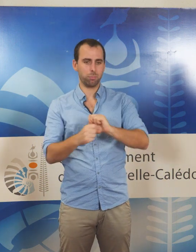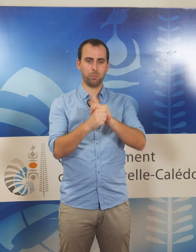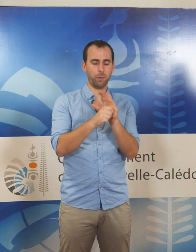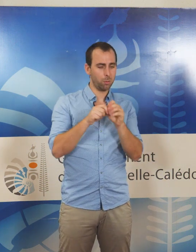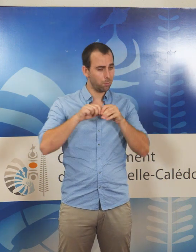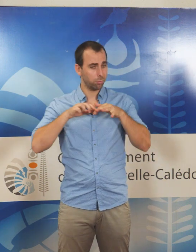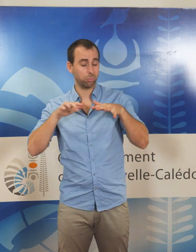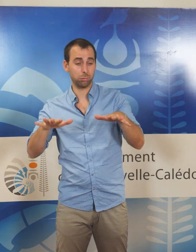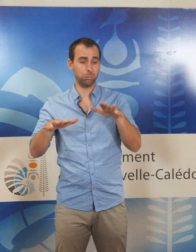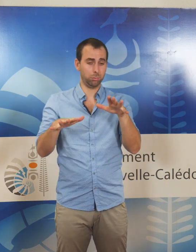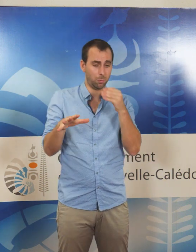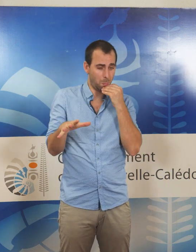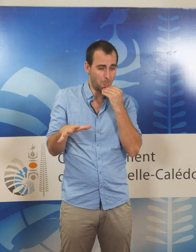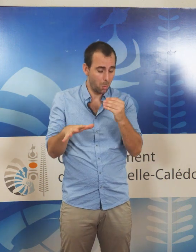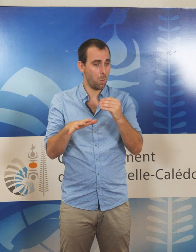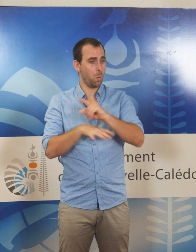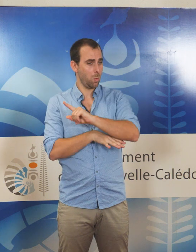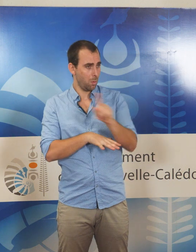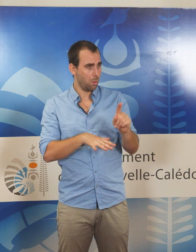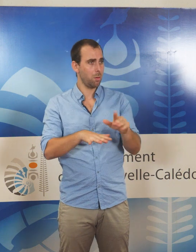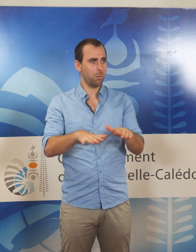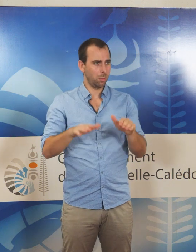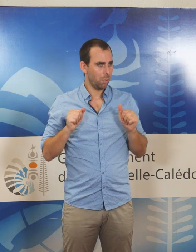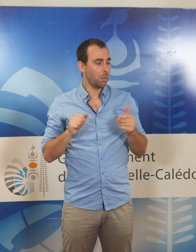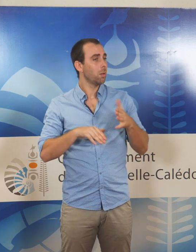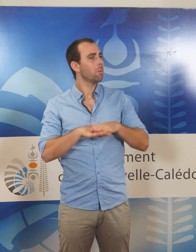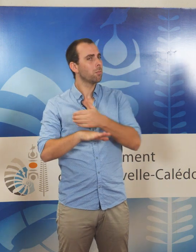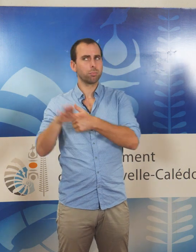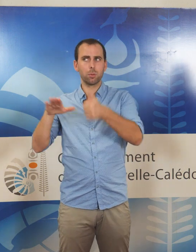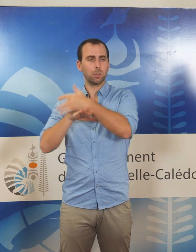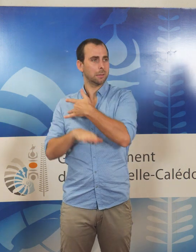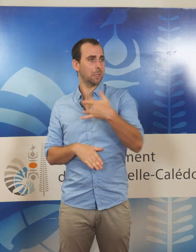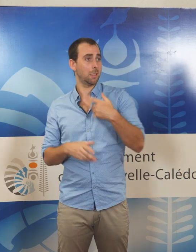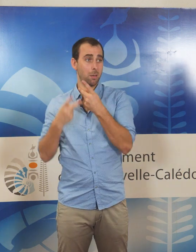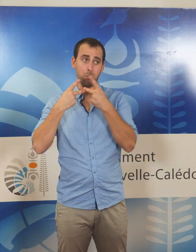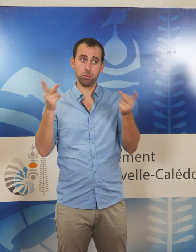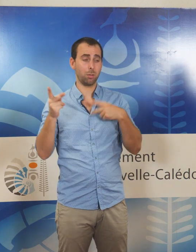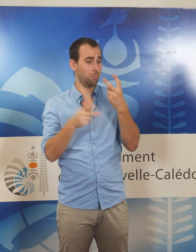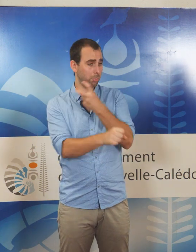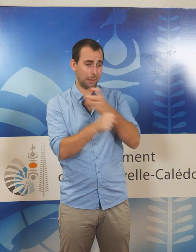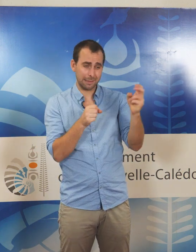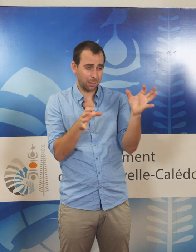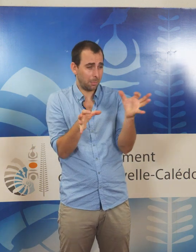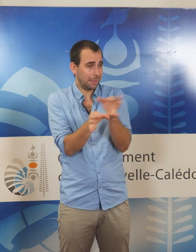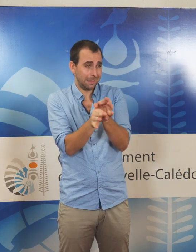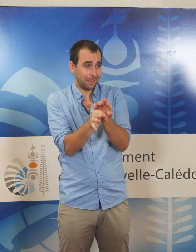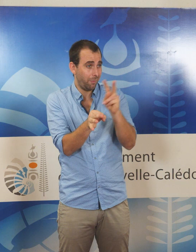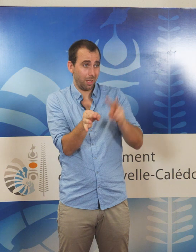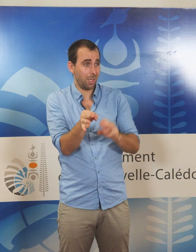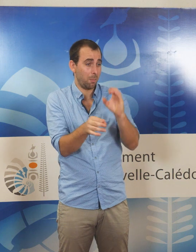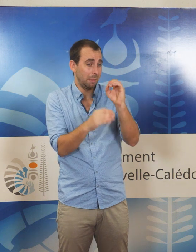Nouvelle-Calédonie. Aujourd'hui, ce que nous disent les différentes autorités sanitaires, c'est que le risque est infinitésimal, vraiment